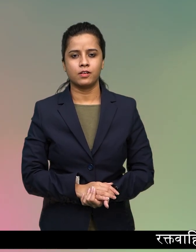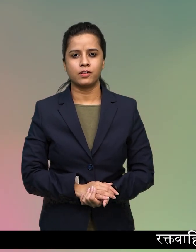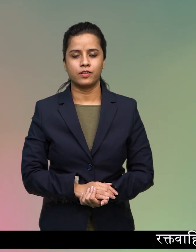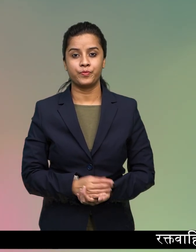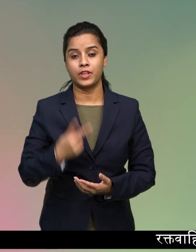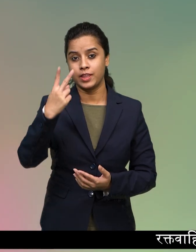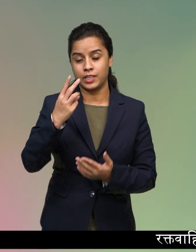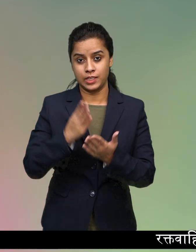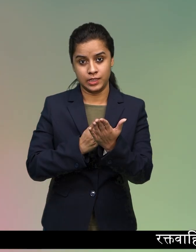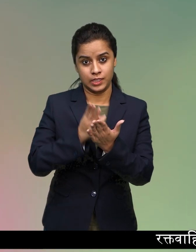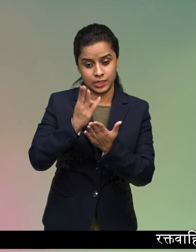रक्तवाहिन्यांचे 3 प्रकार आहेत: